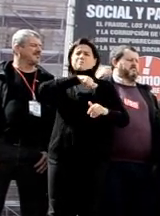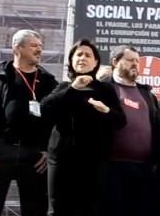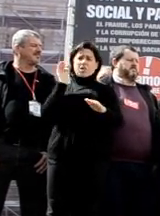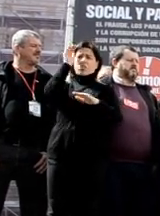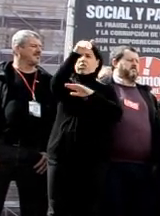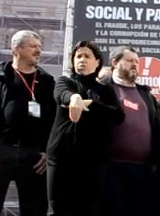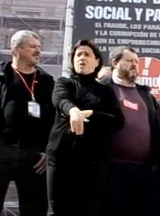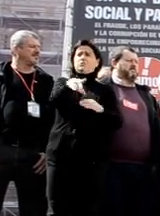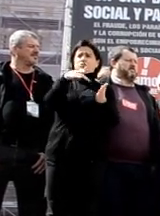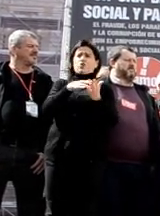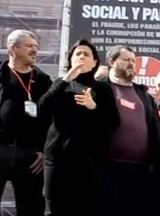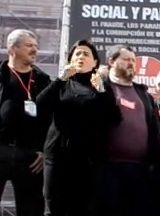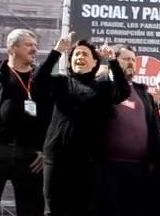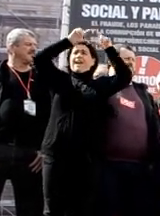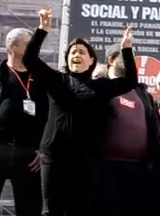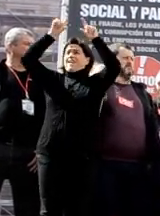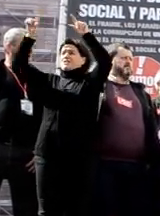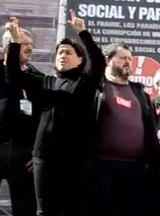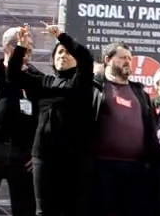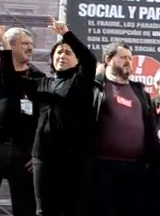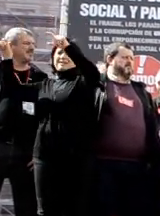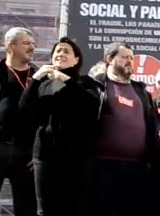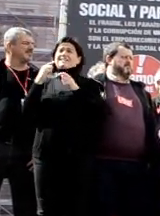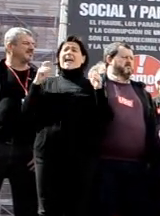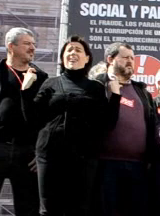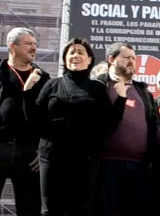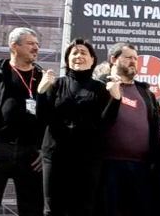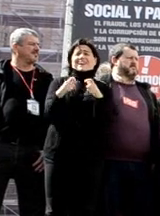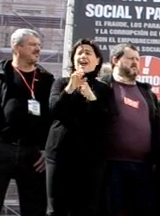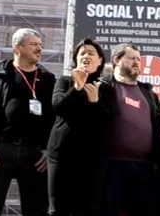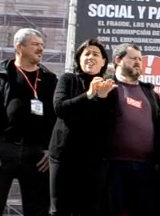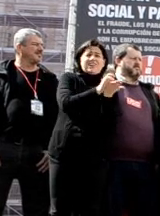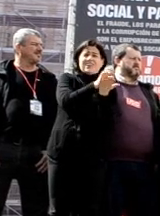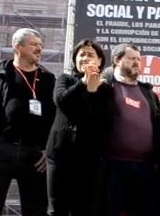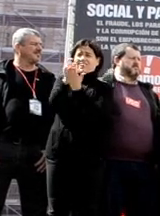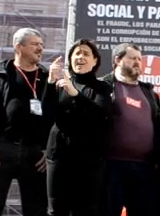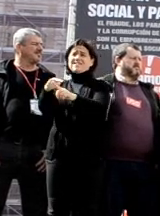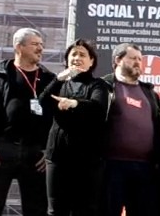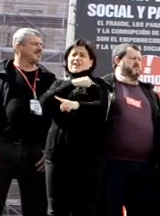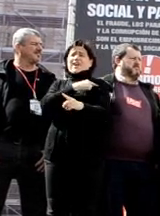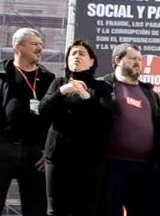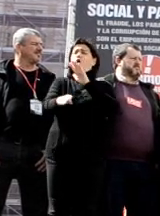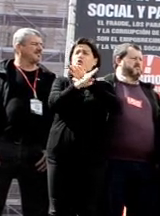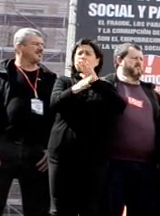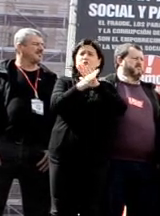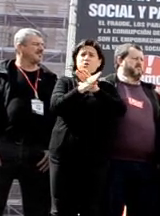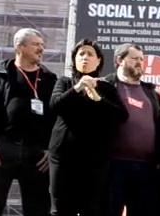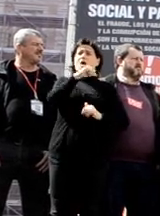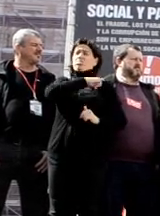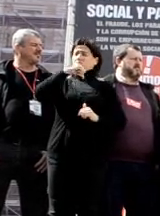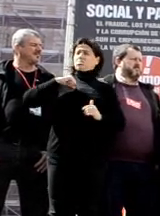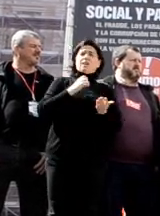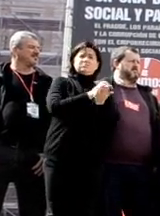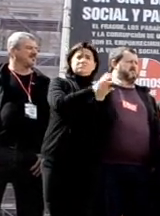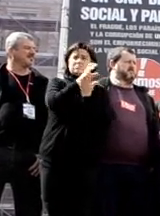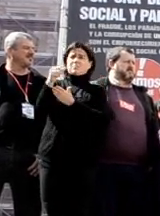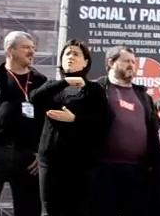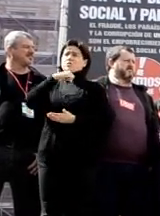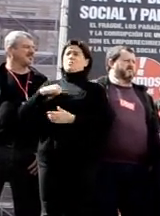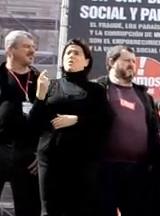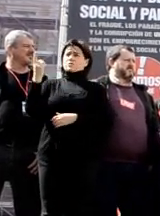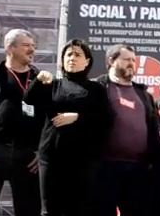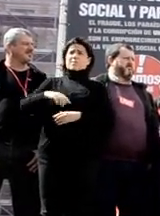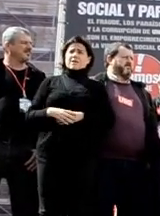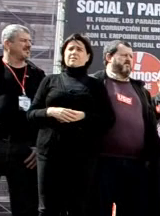siguen planteando ERES con despidos masivos. Continúan la sangría de despidos individuales.